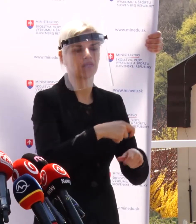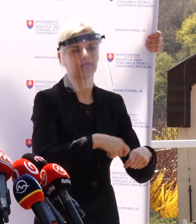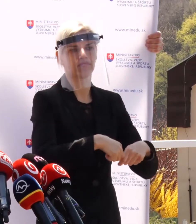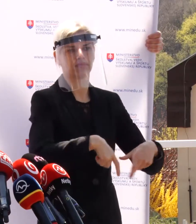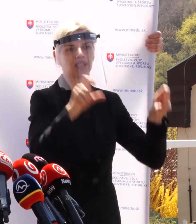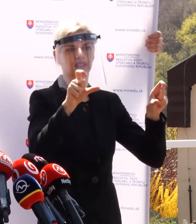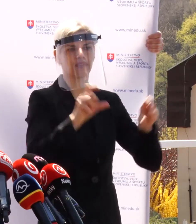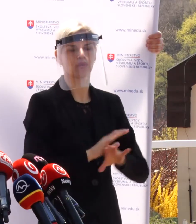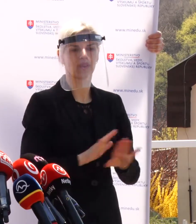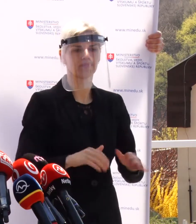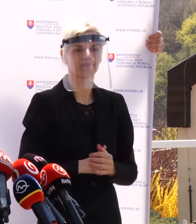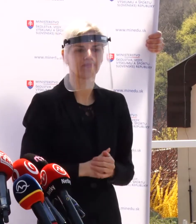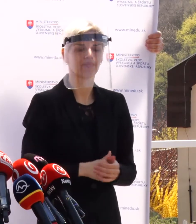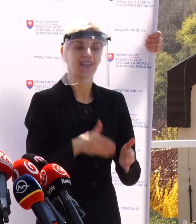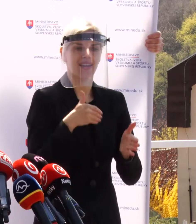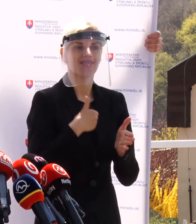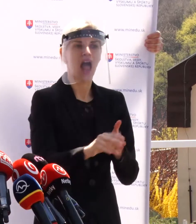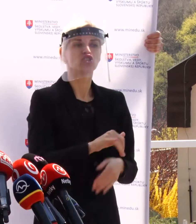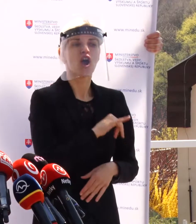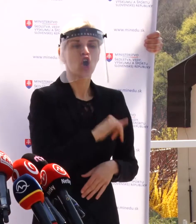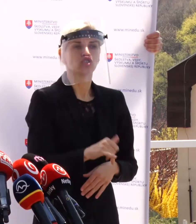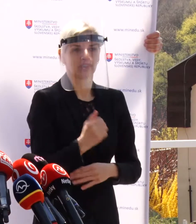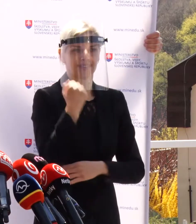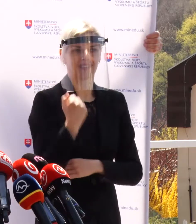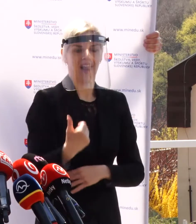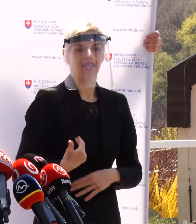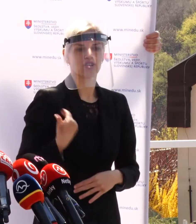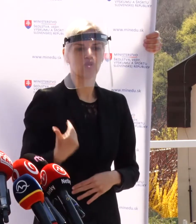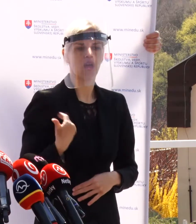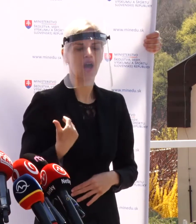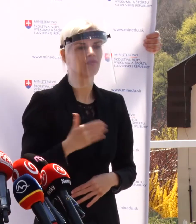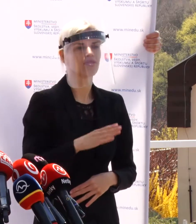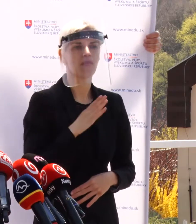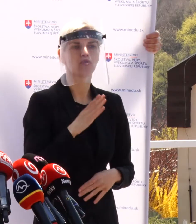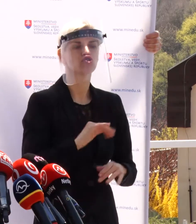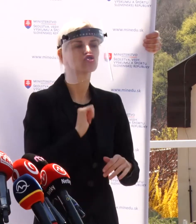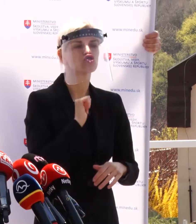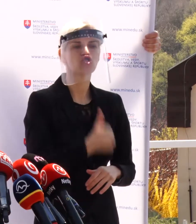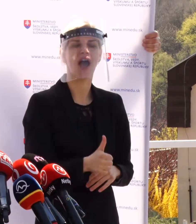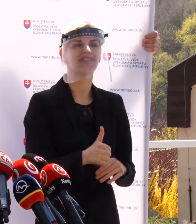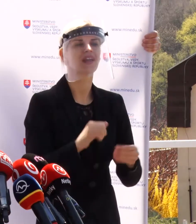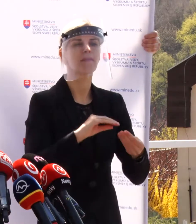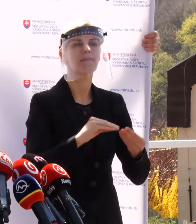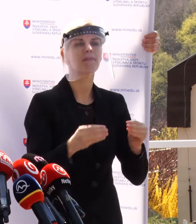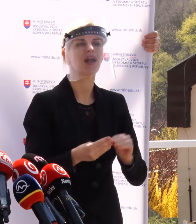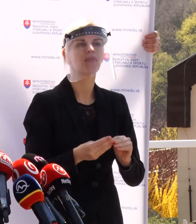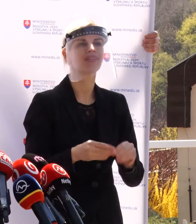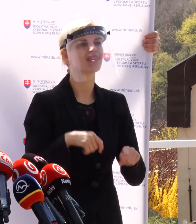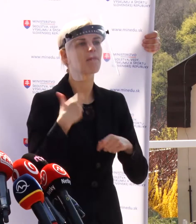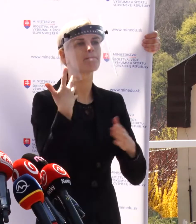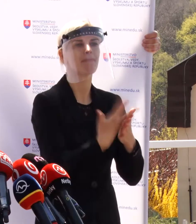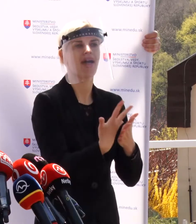postupov do ďalšieho ročníka, žiaci základných škôl nebudú môcť byť zo žiadneho predmetu hodnotený stupňom prospechu